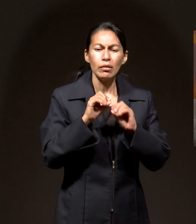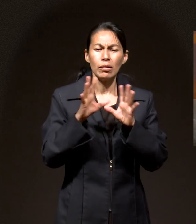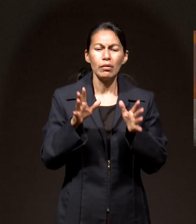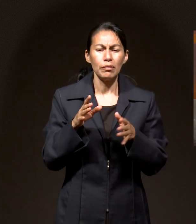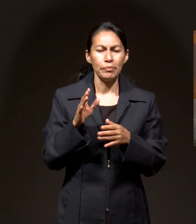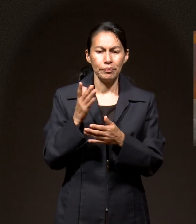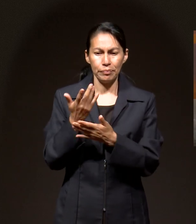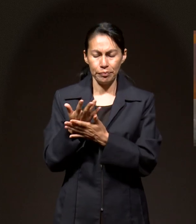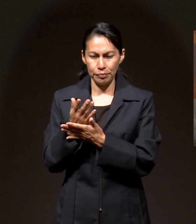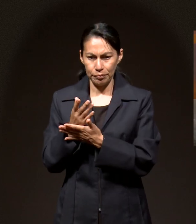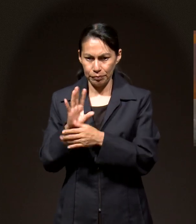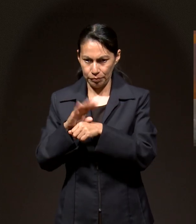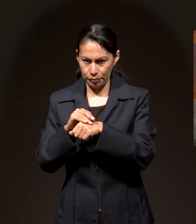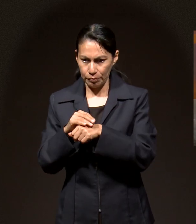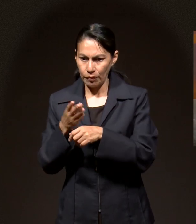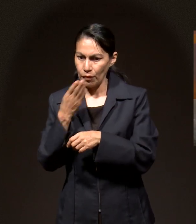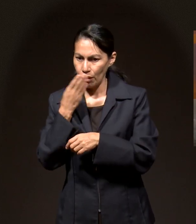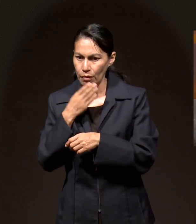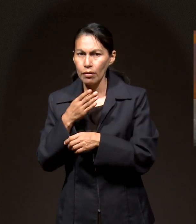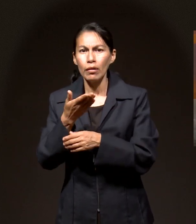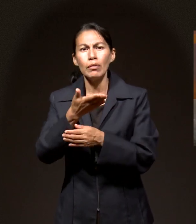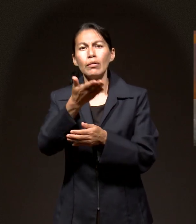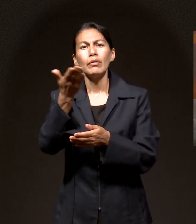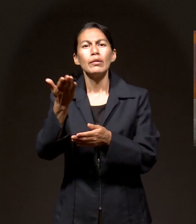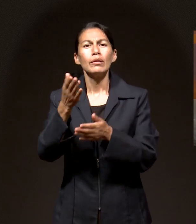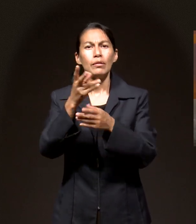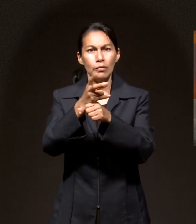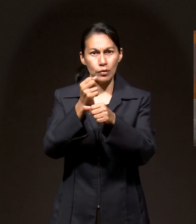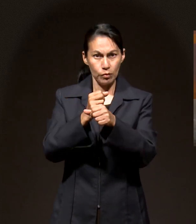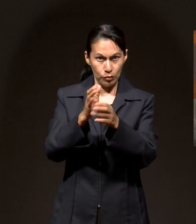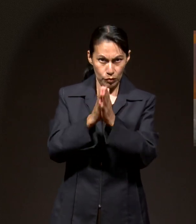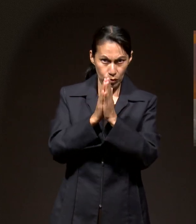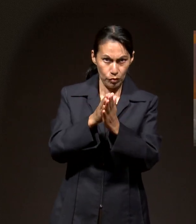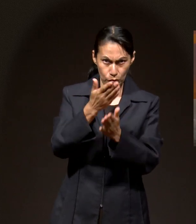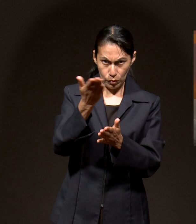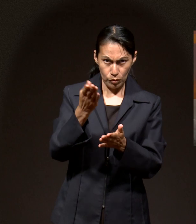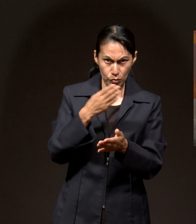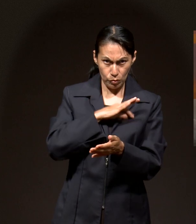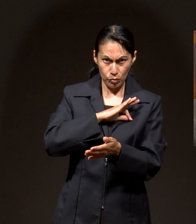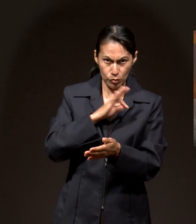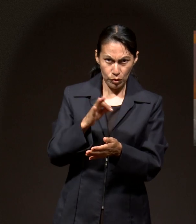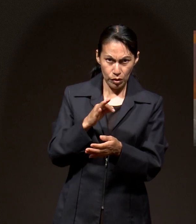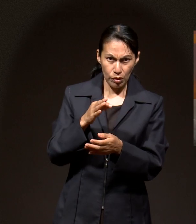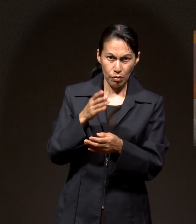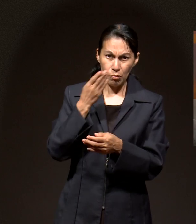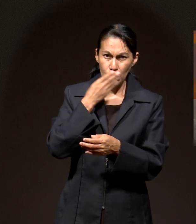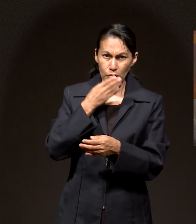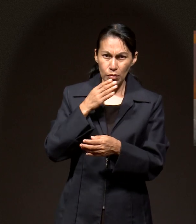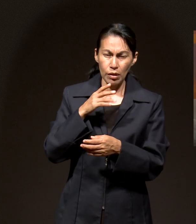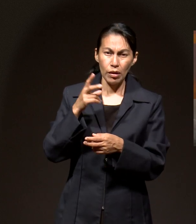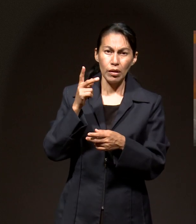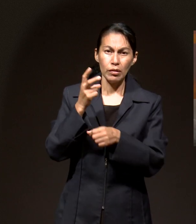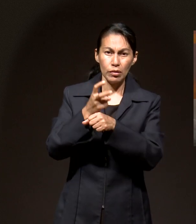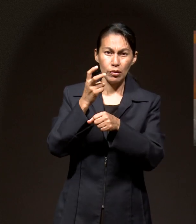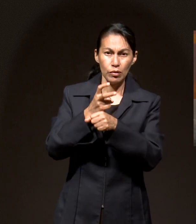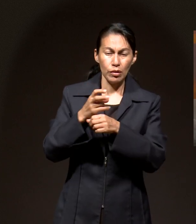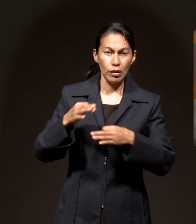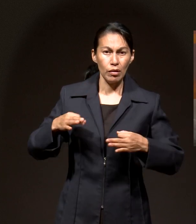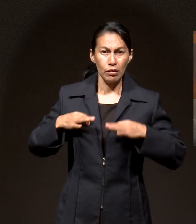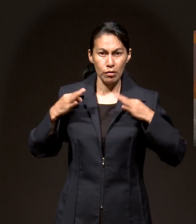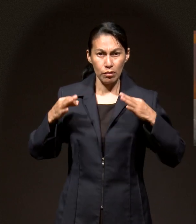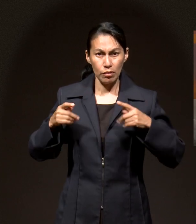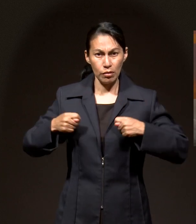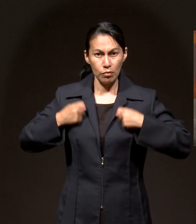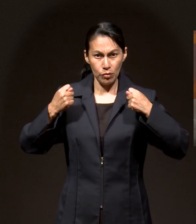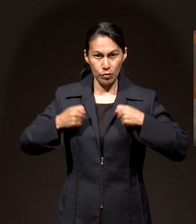si me permite, sí, claro. La Biblia, invito a los que estén en sus casas y puedan hacerlo, a que busquen